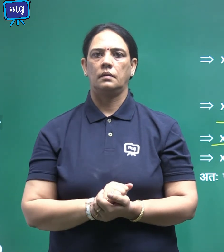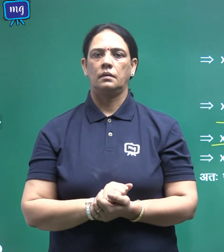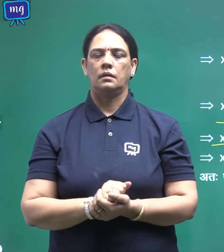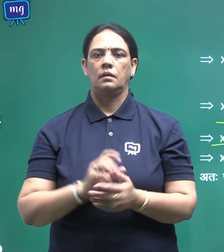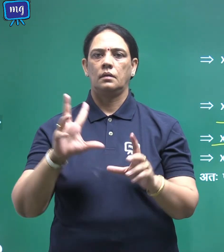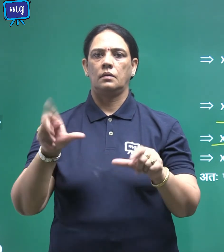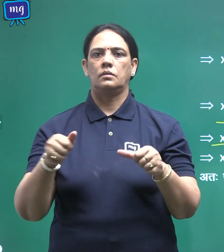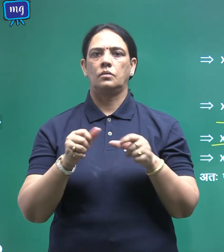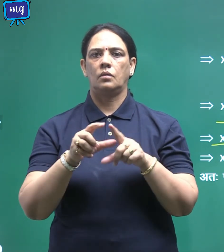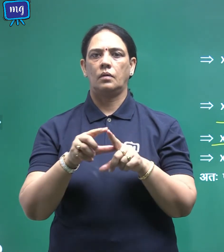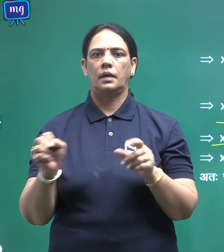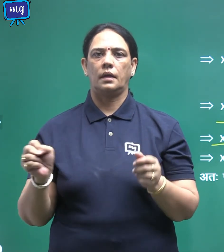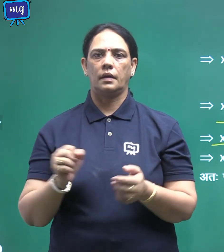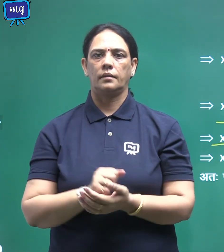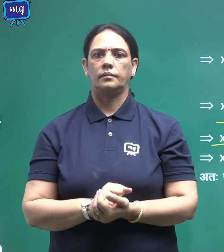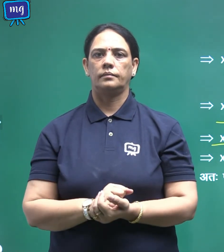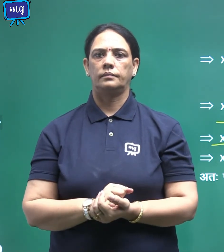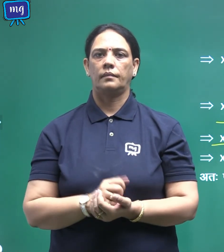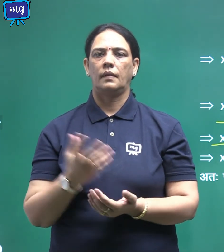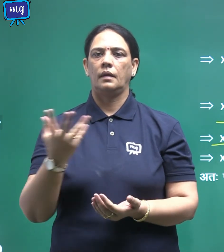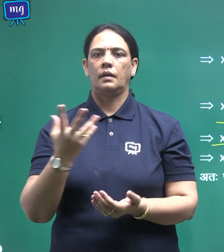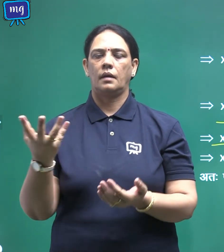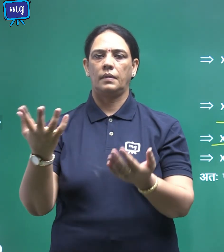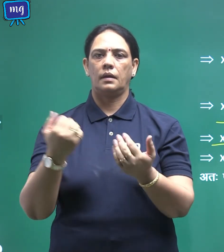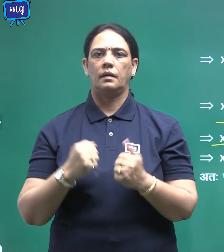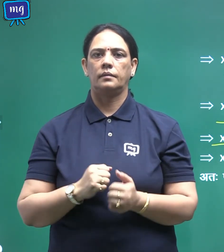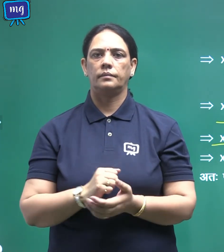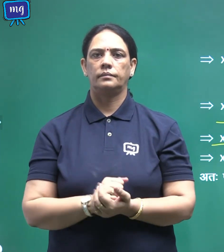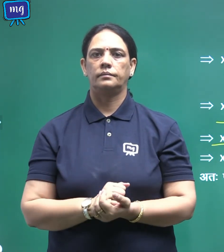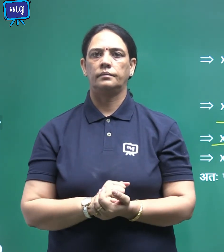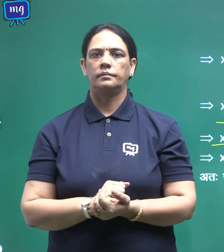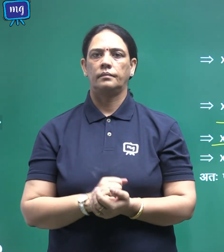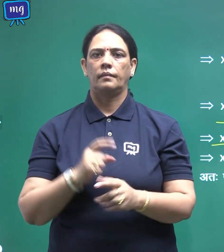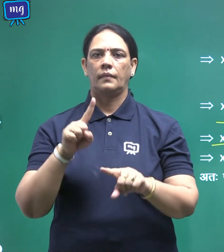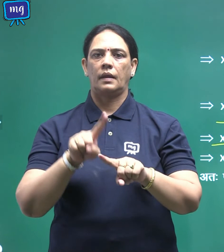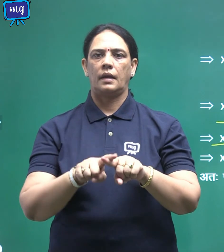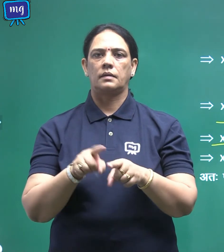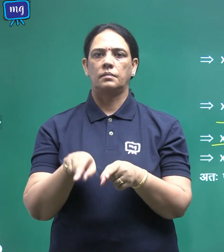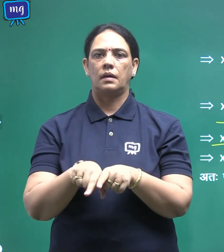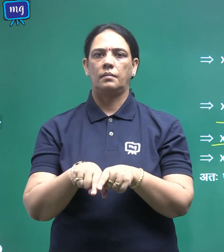हल करेंगे, क्या मिला? x बराबर